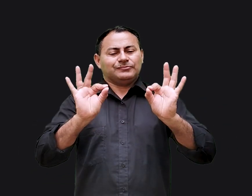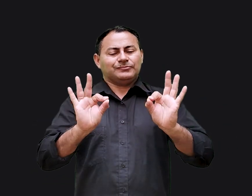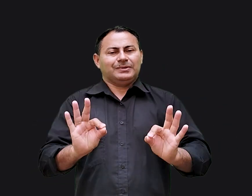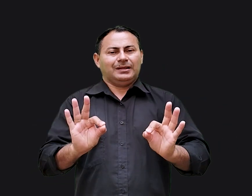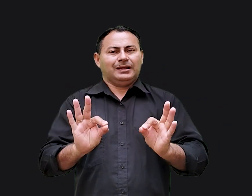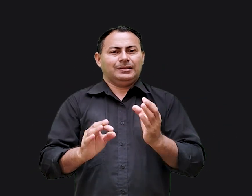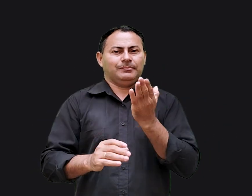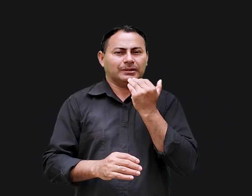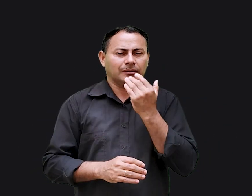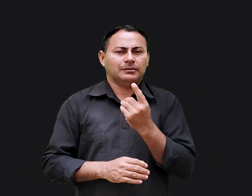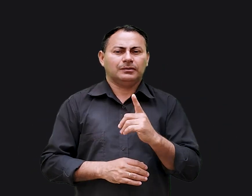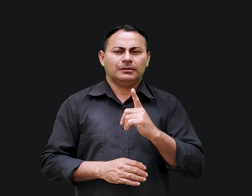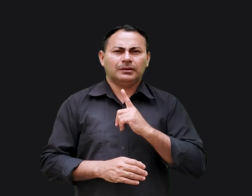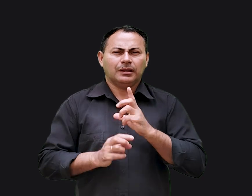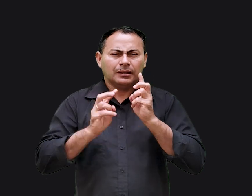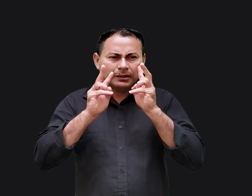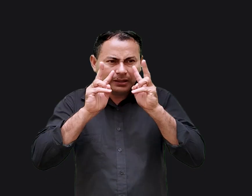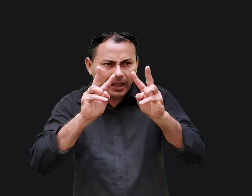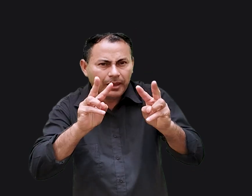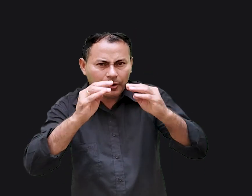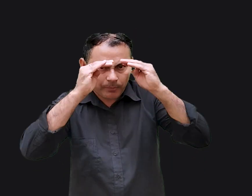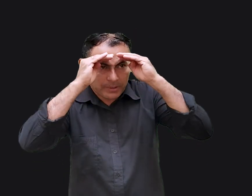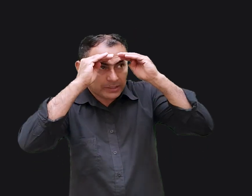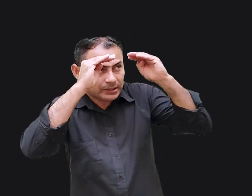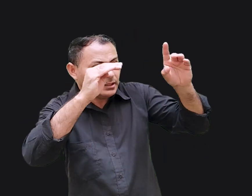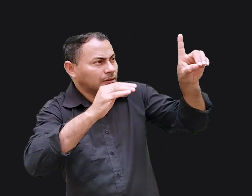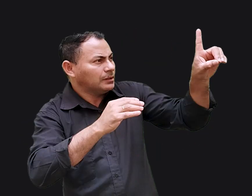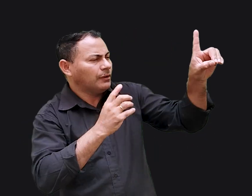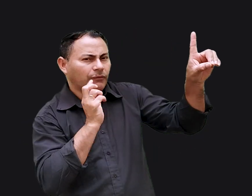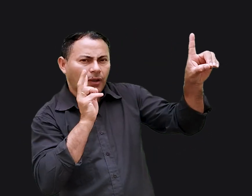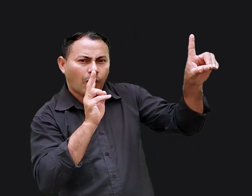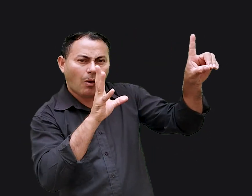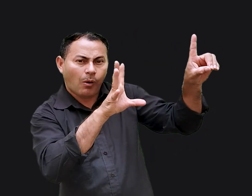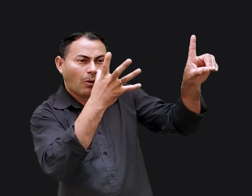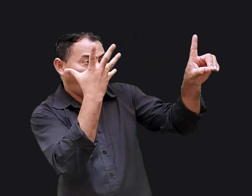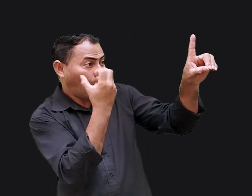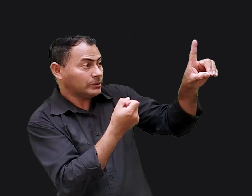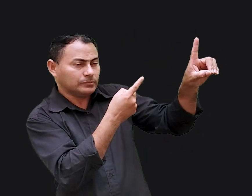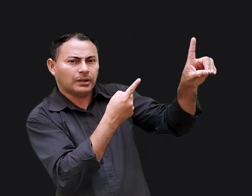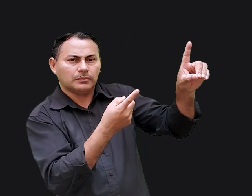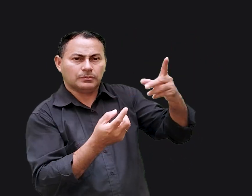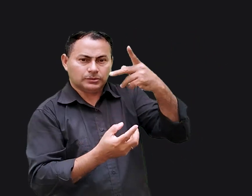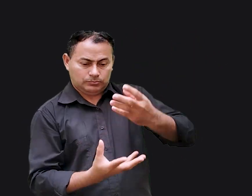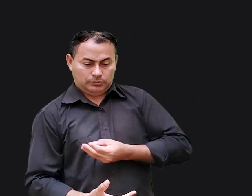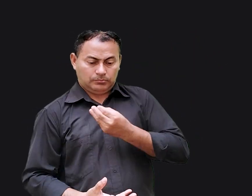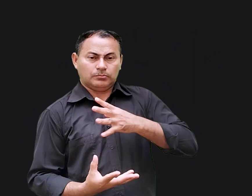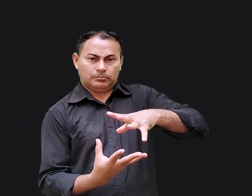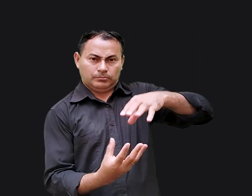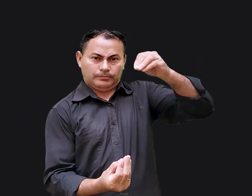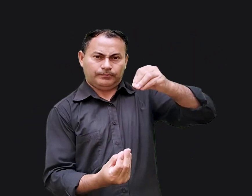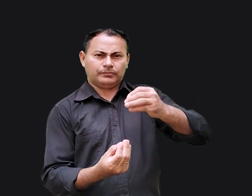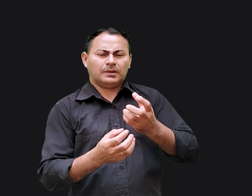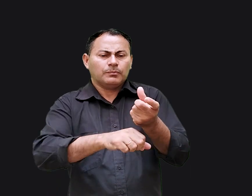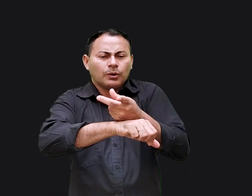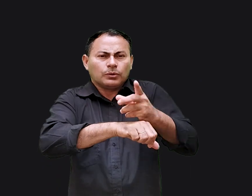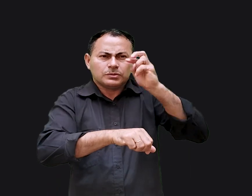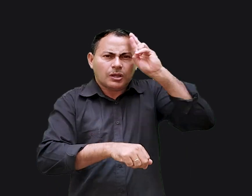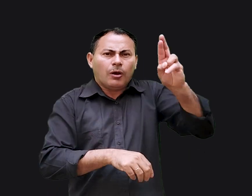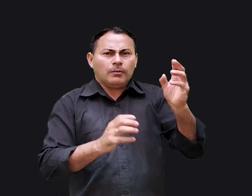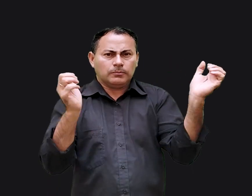refeição. Deem-me ouvidos e venham a mim, ouçam-me, para que sua alma viva. Busquem ao Senhor enquanto é